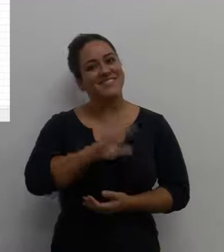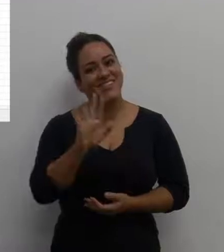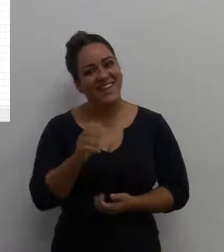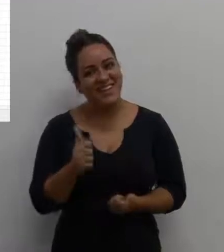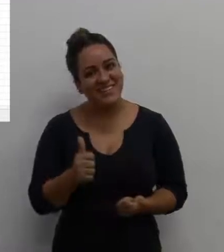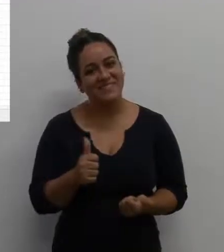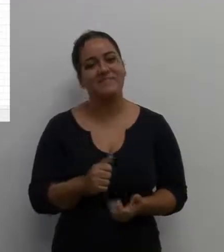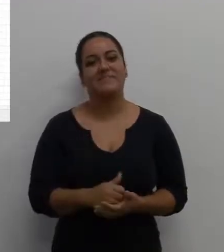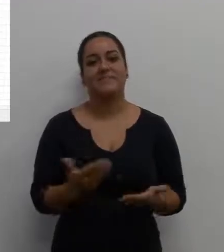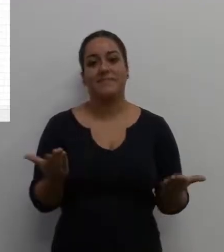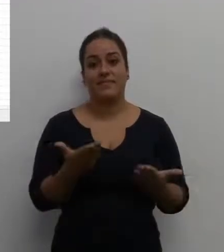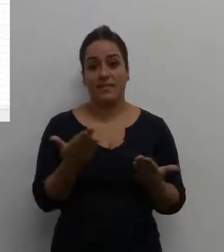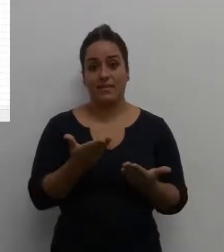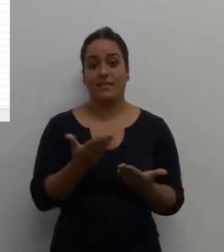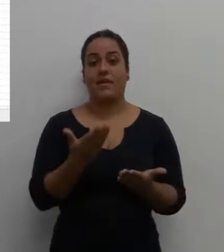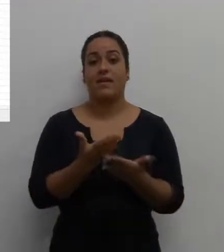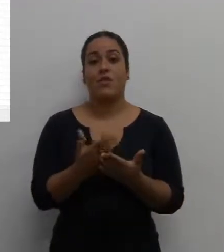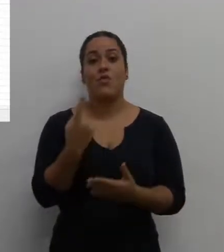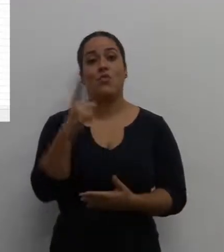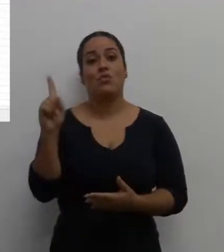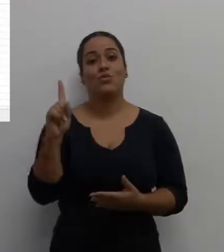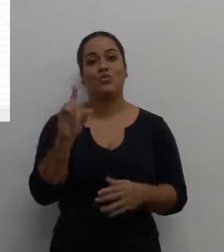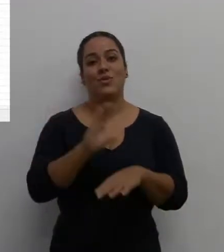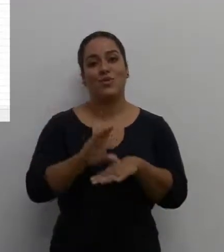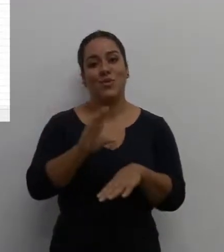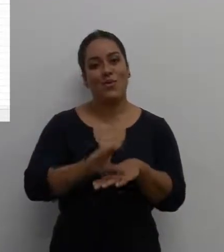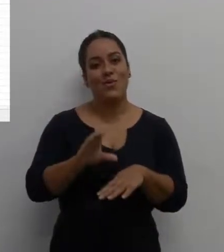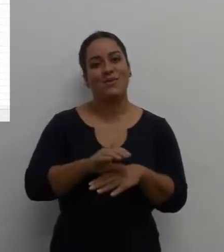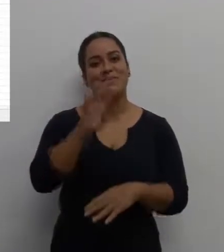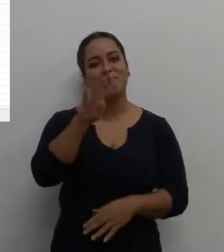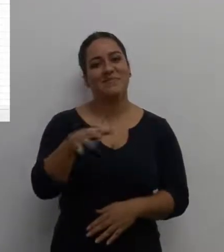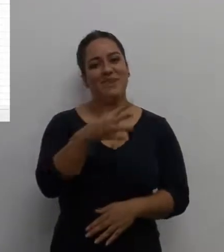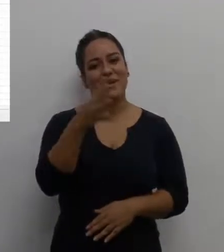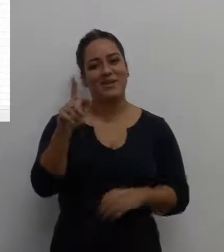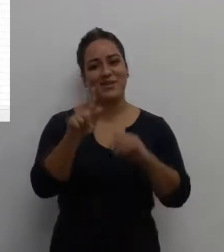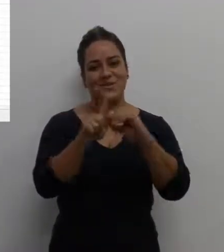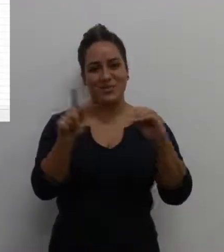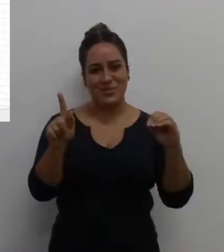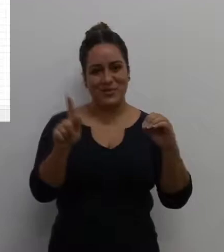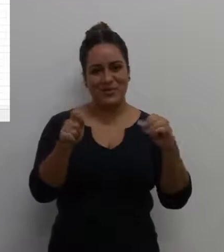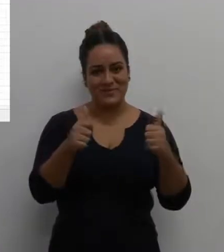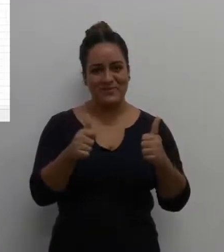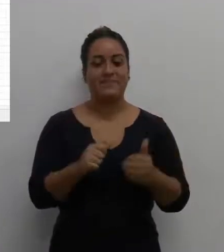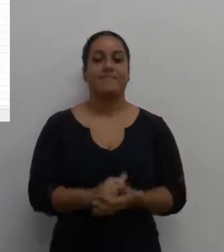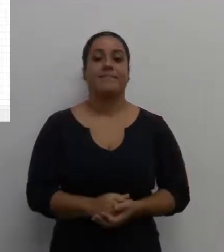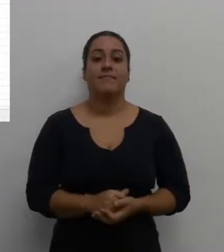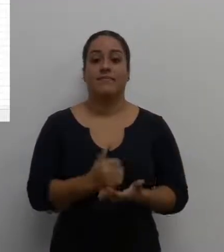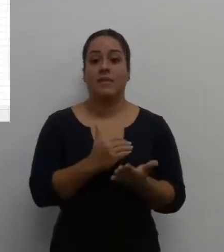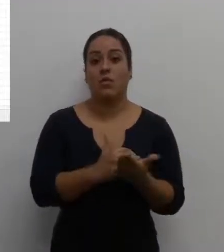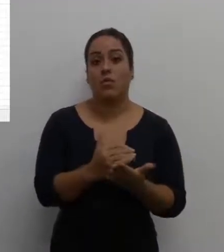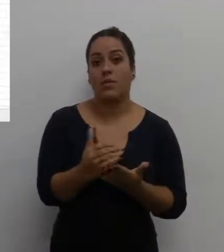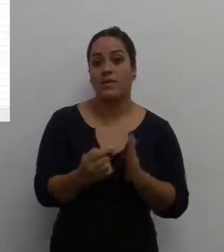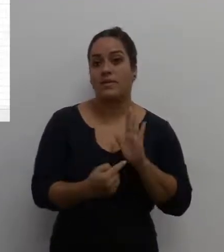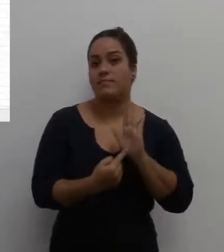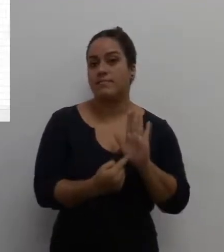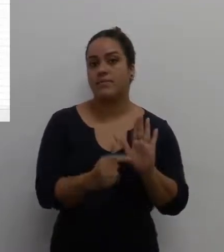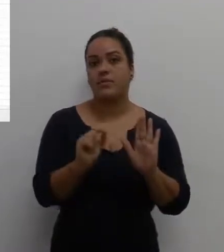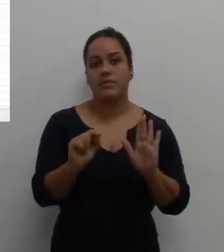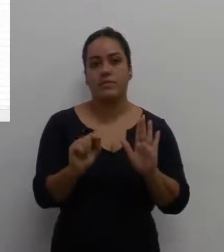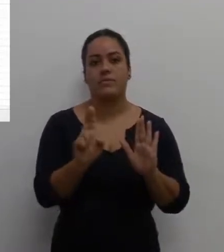Pessoal, vamos agora para a nossa última aula do curso de planilhas Google. Bom, vamos começar aqui usando